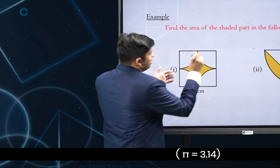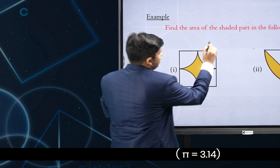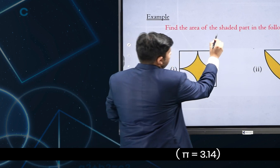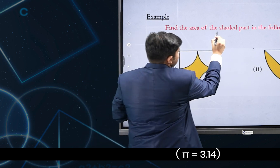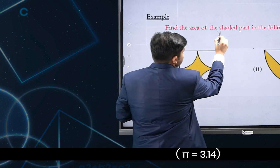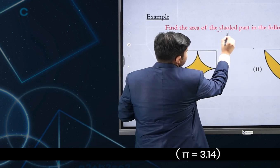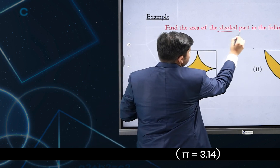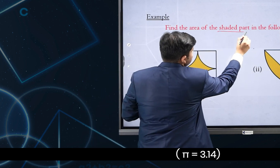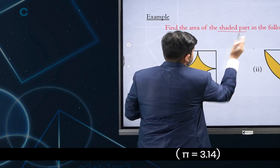3.14.